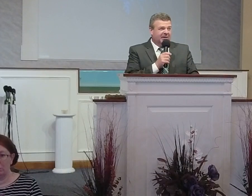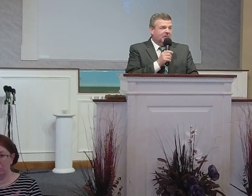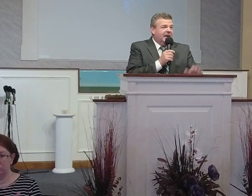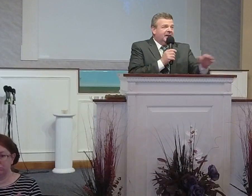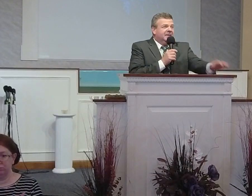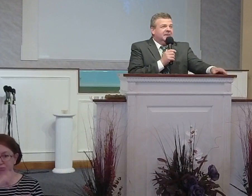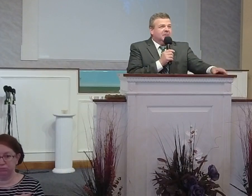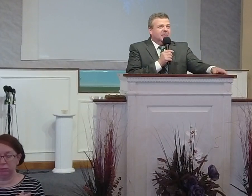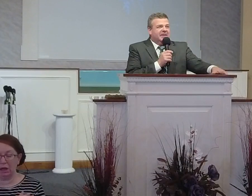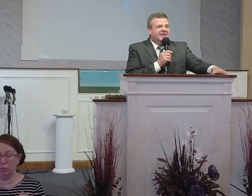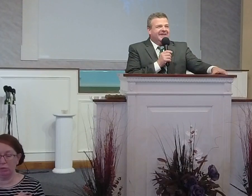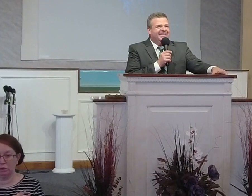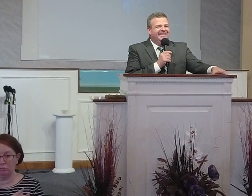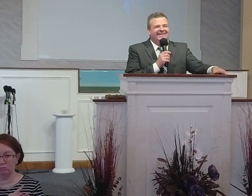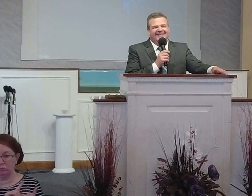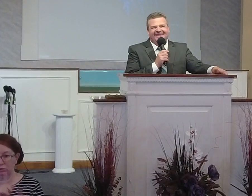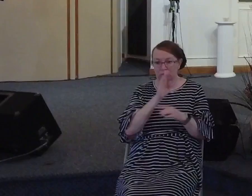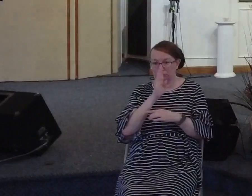Amén.